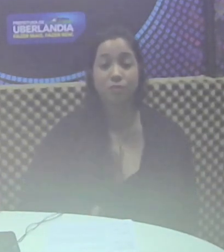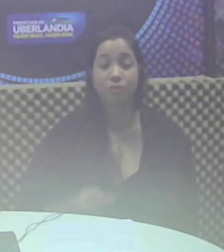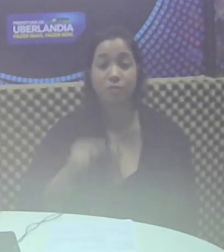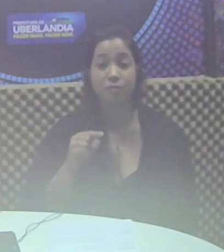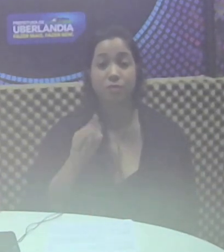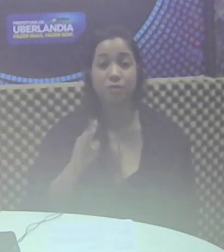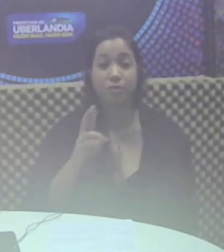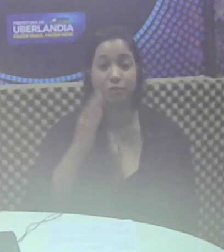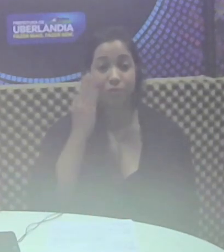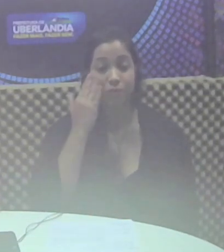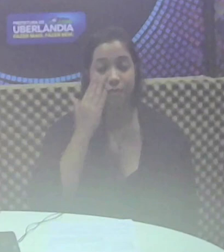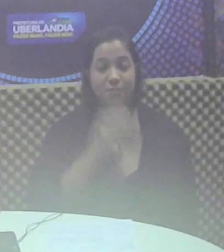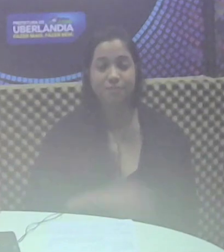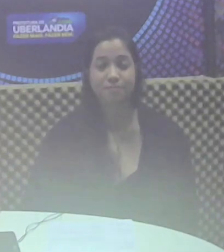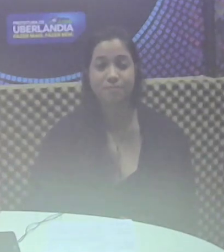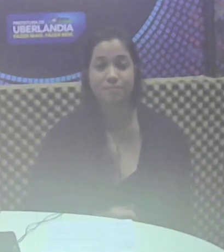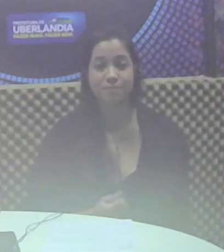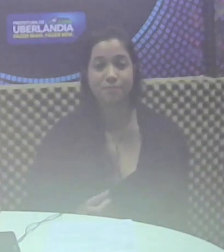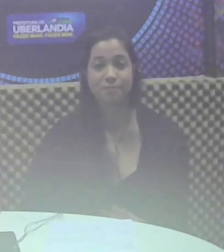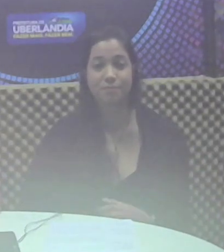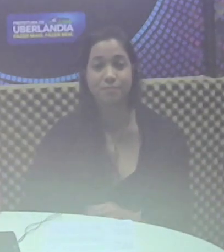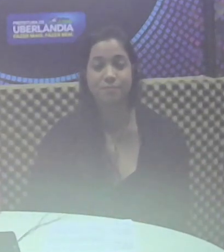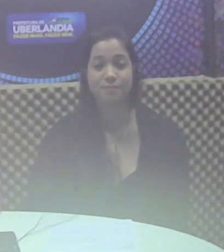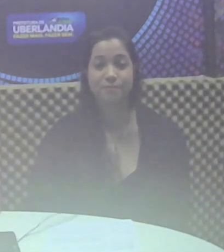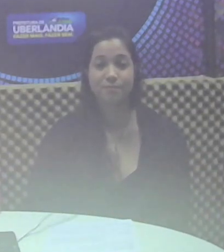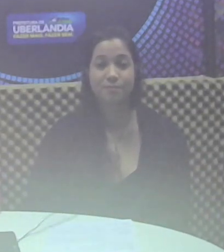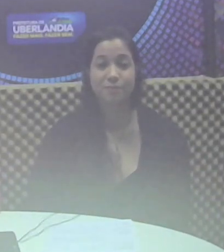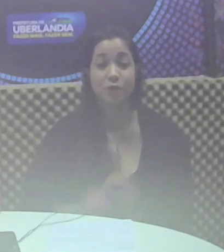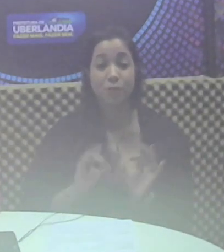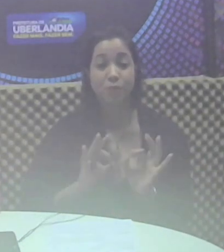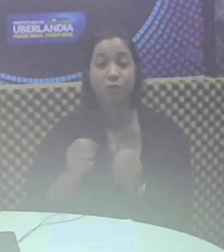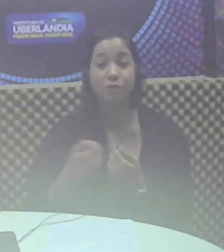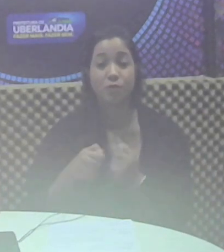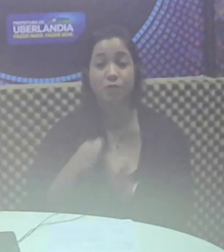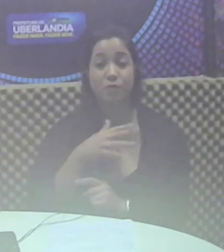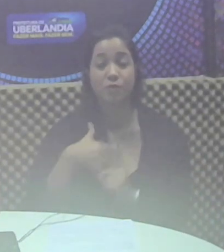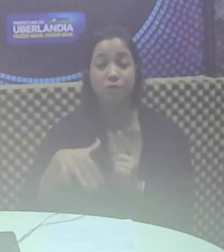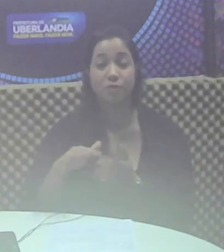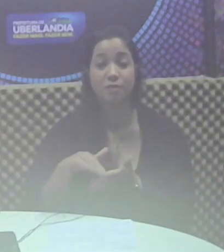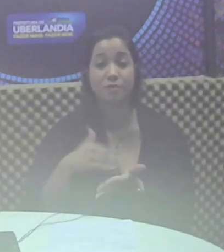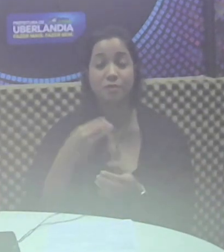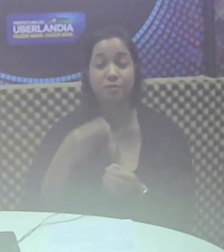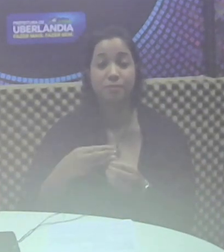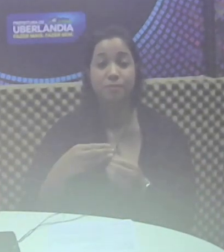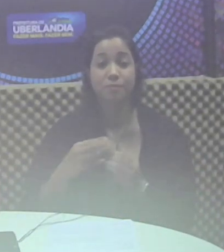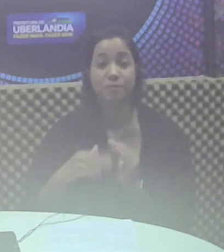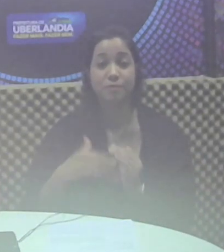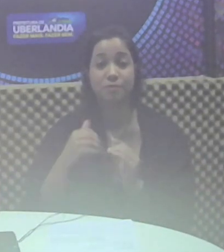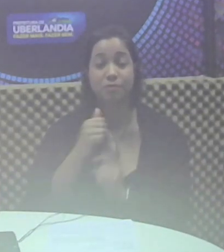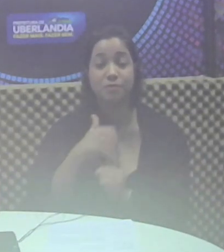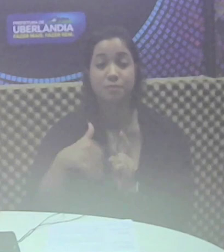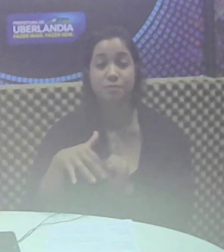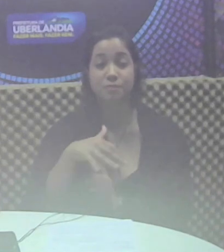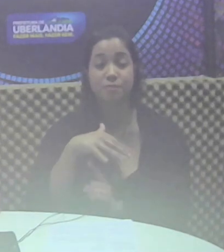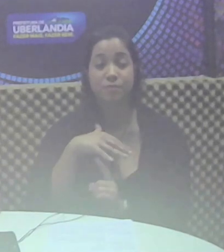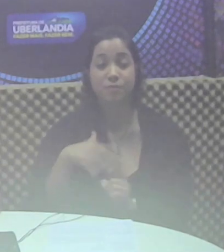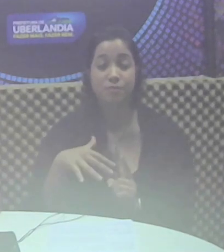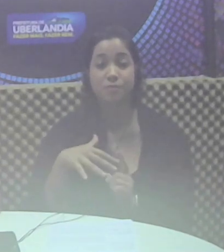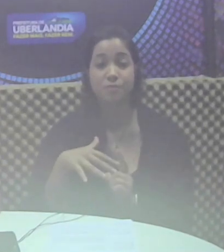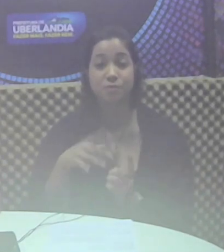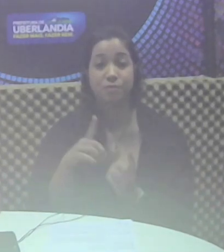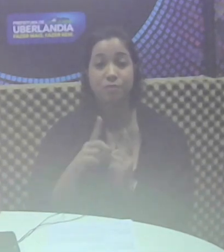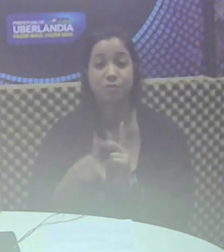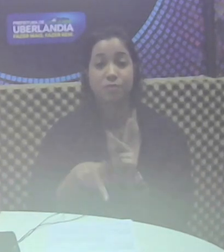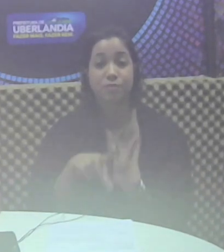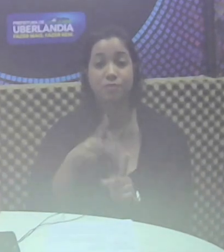uberlandia.mg.gov.br e saiba mais. O projeto Busão Social da Secretaria Municipal de Desenvolvimento Social atende a